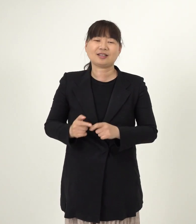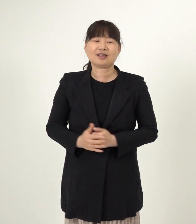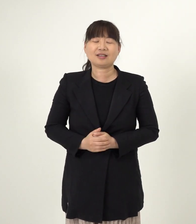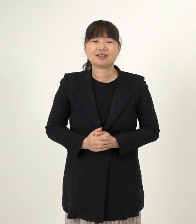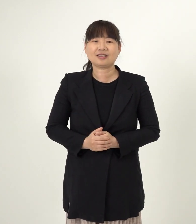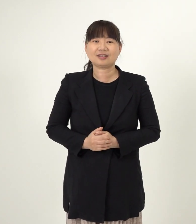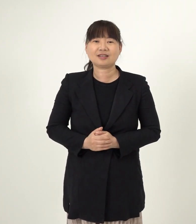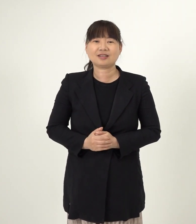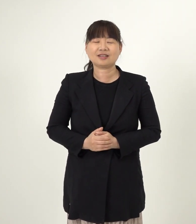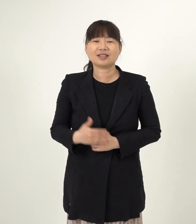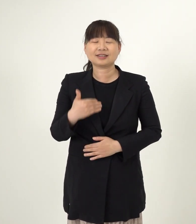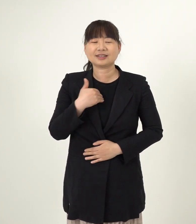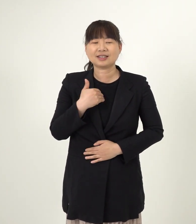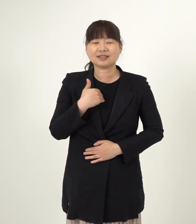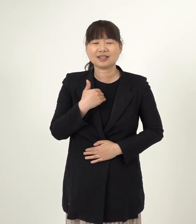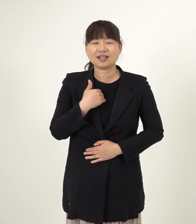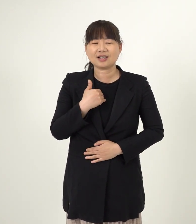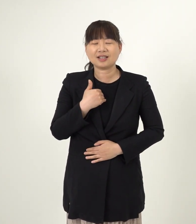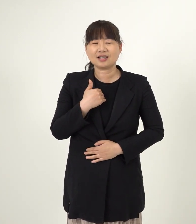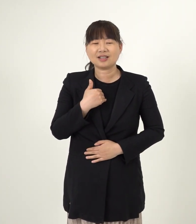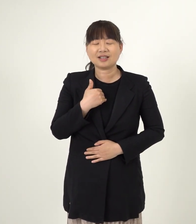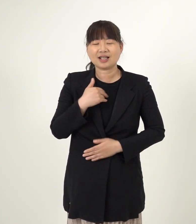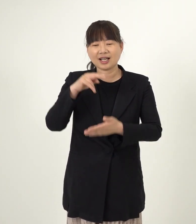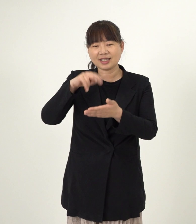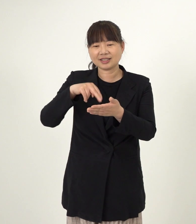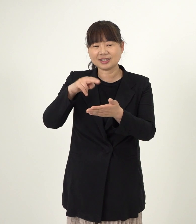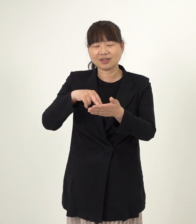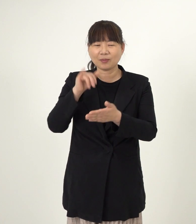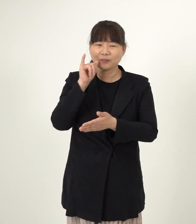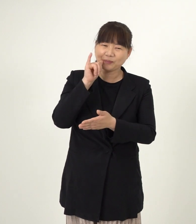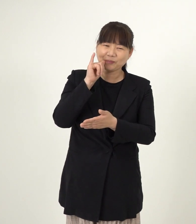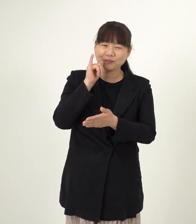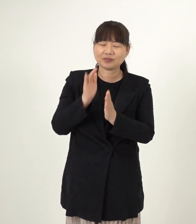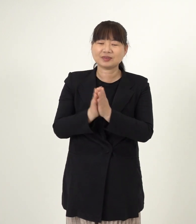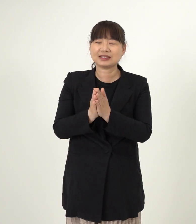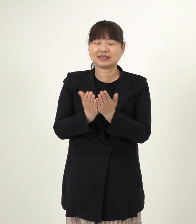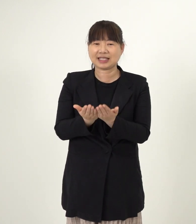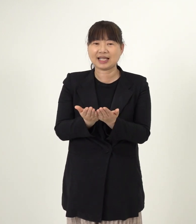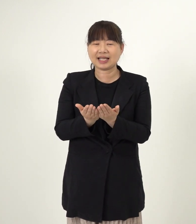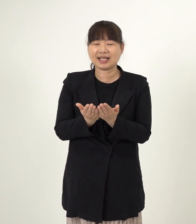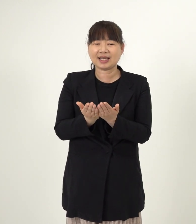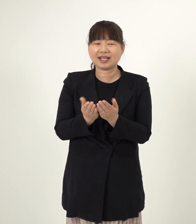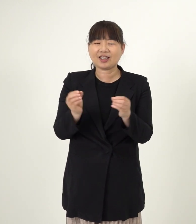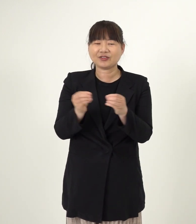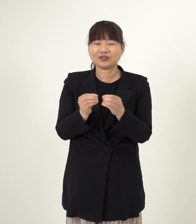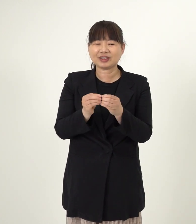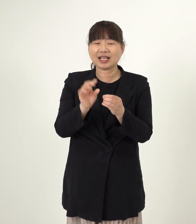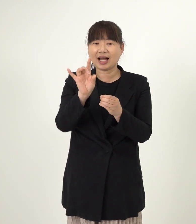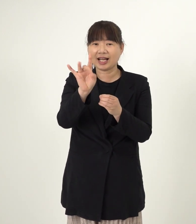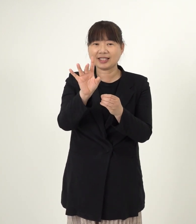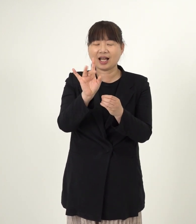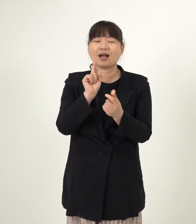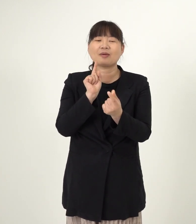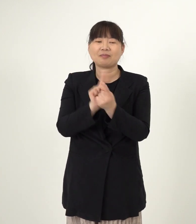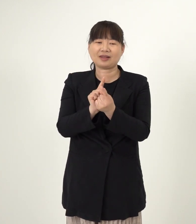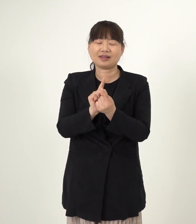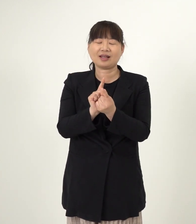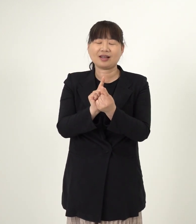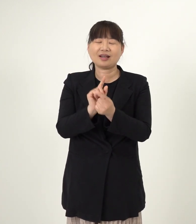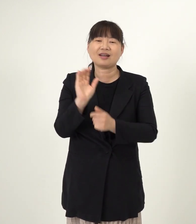요즘 제가 이제 푹 빠져서 읽고 있는 어느 책의 한 글귀를 만나게 됐습니다.